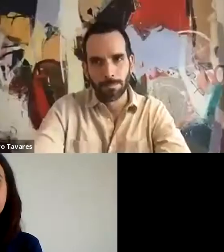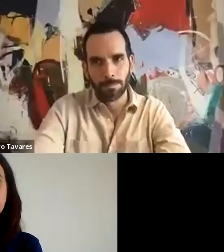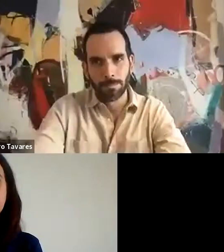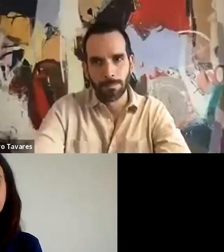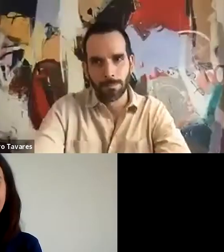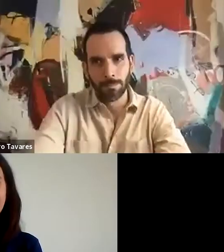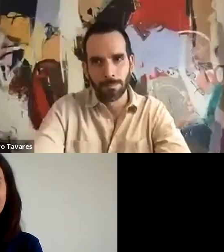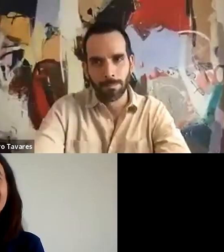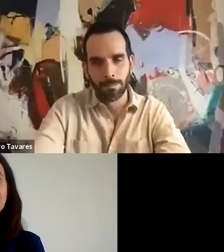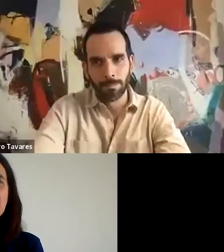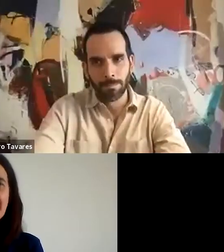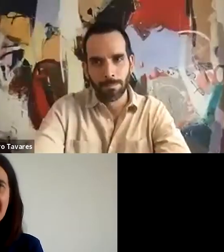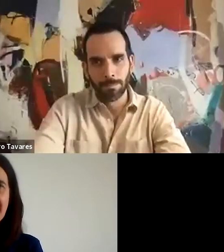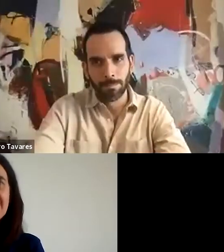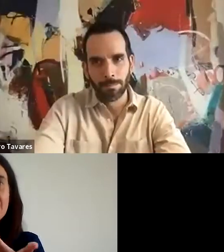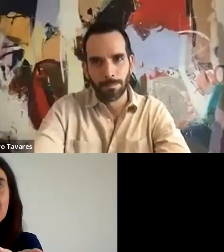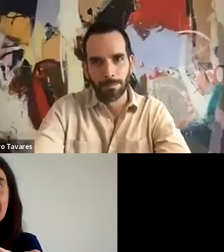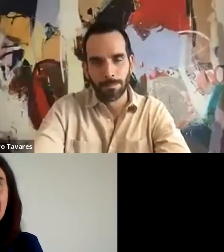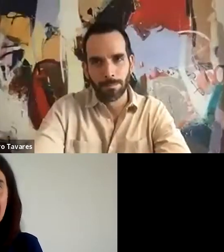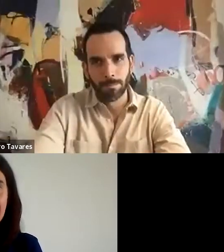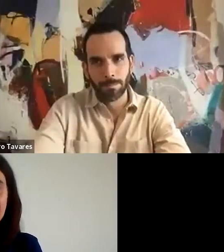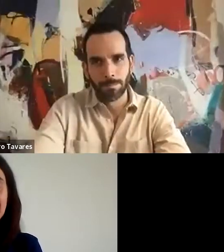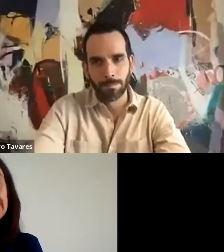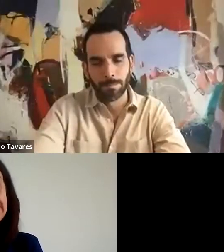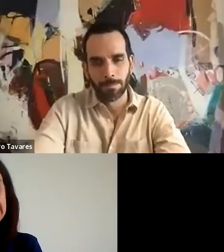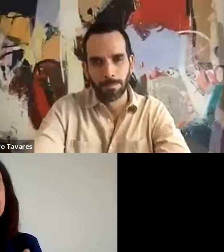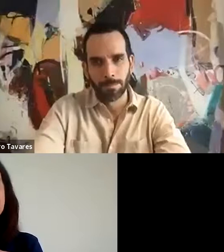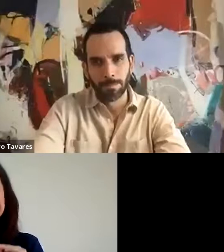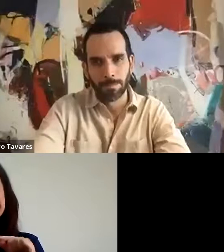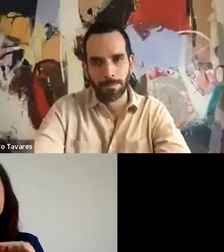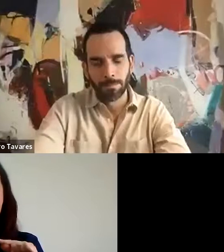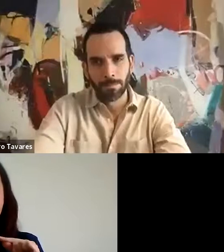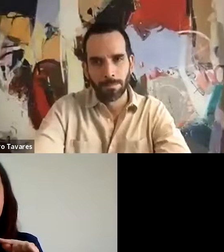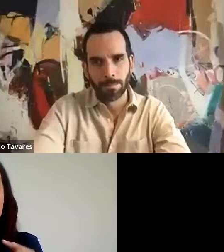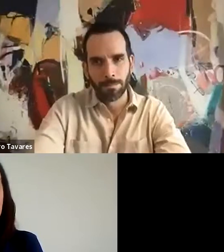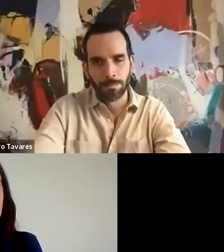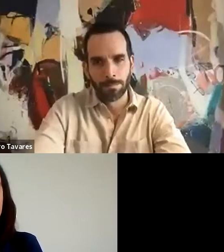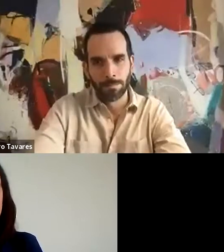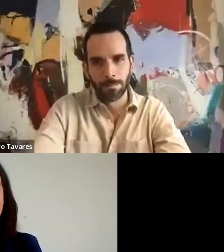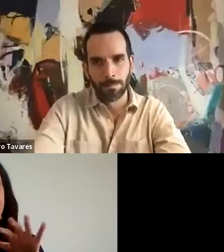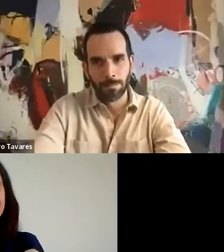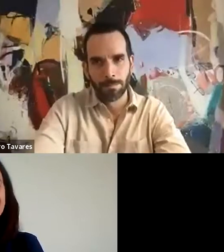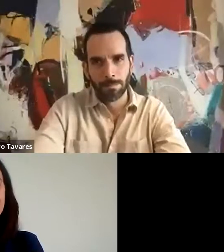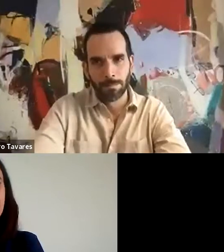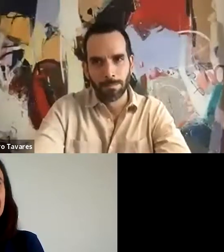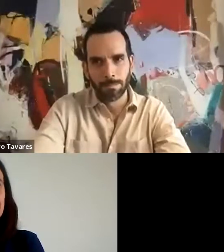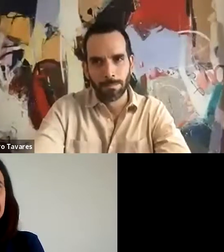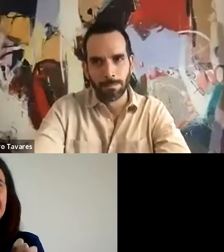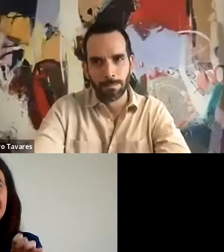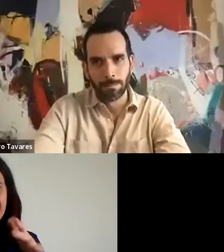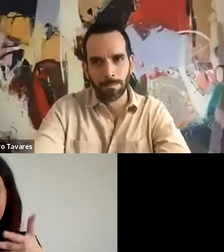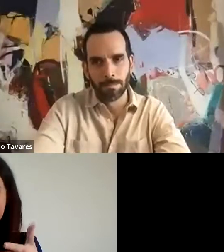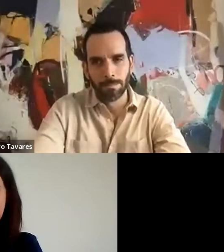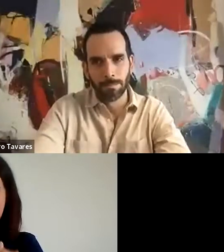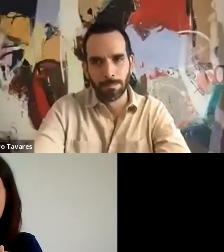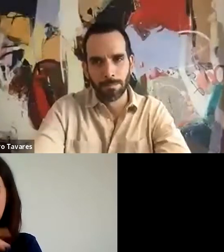Boa tarde, sejam bem-vindos ao último deste primeiro ciclo de webinars para a administração pública, hoje com